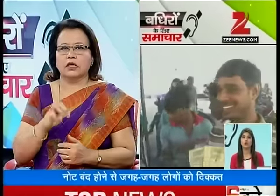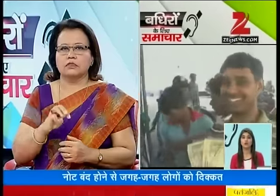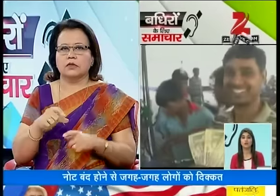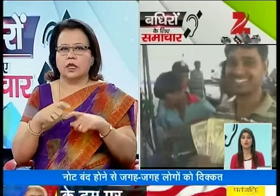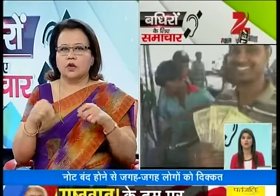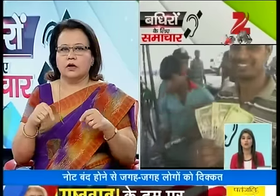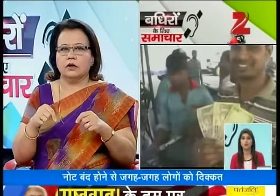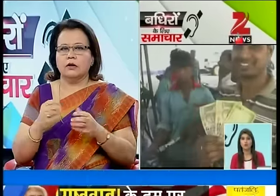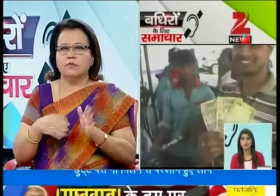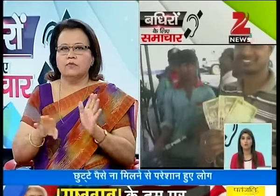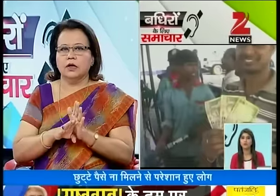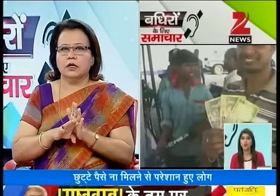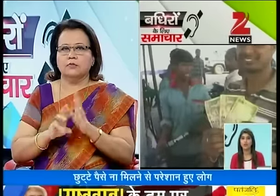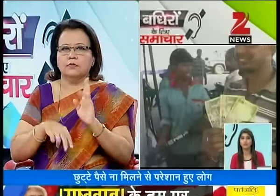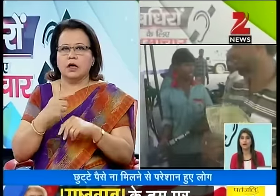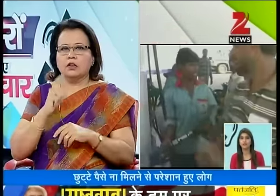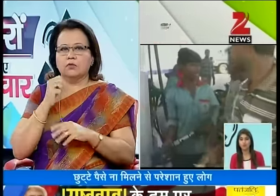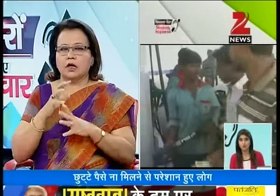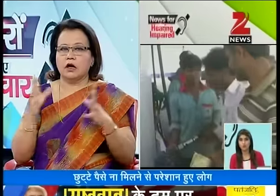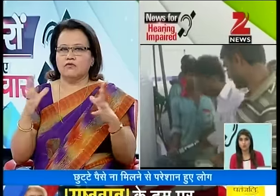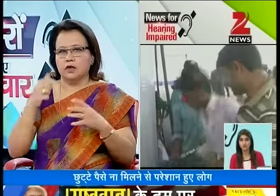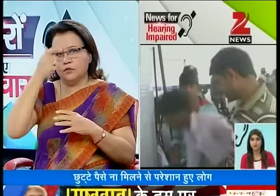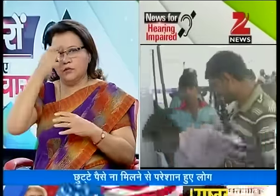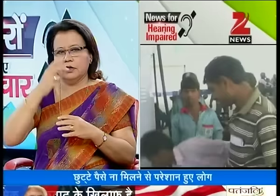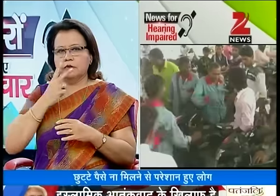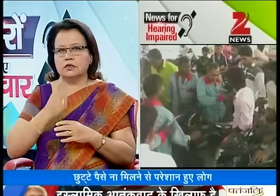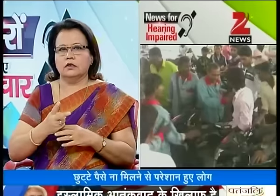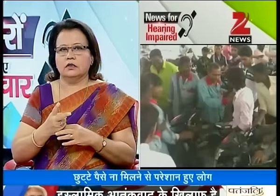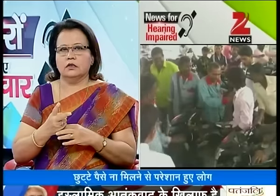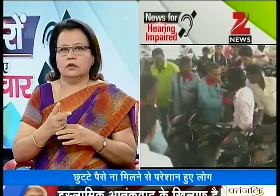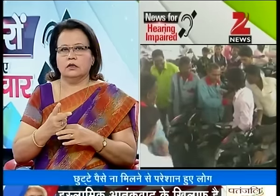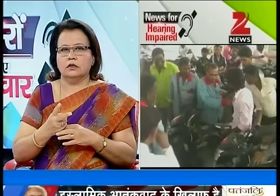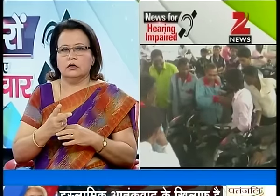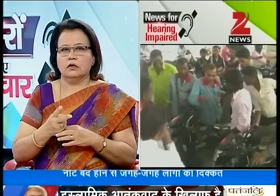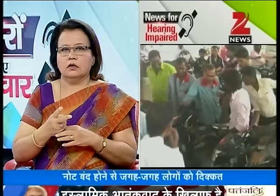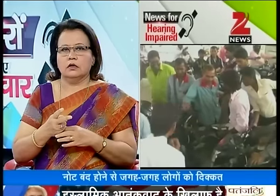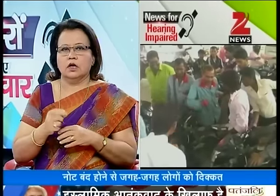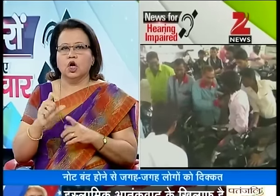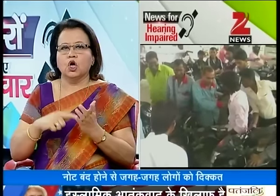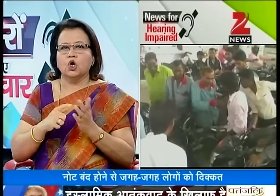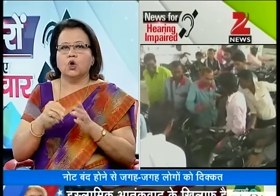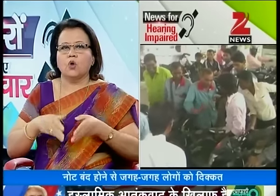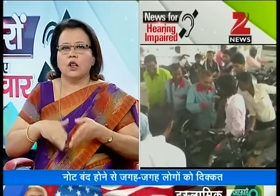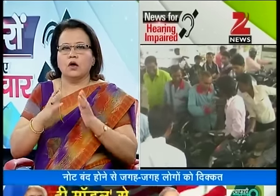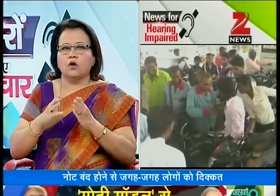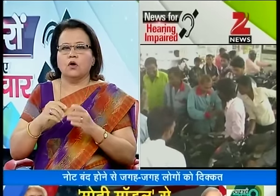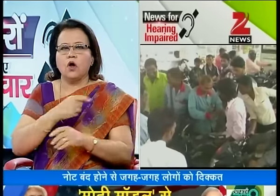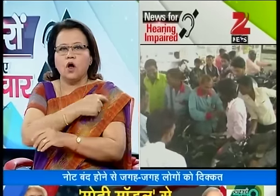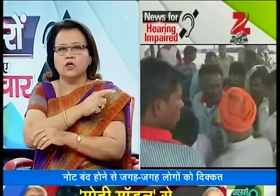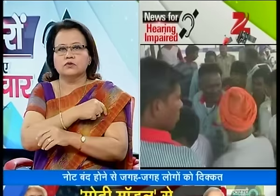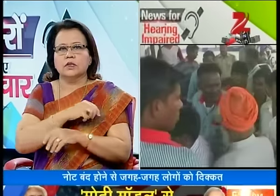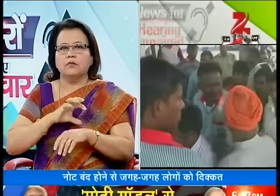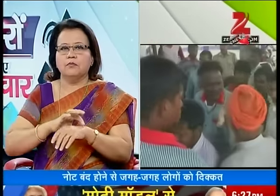500 और 1000 रुपए के नोट बंद होने के बाद लोगों को काफी दिक्कतों का सामना भी करना पड़ रहा है। टोल